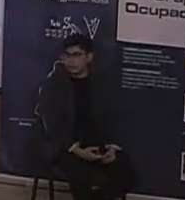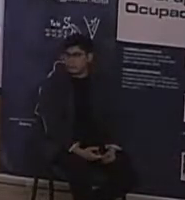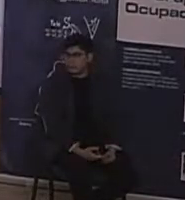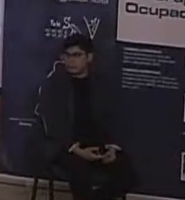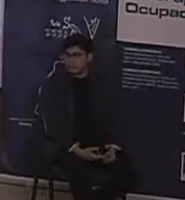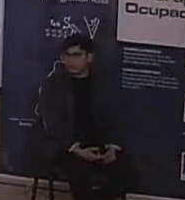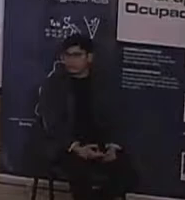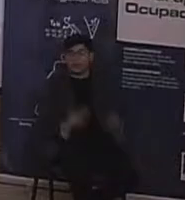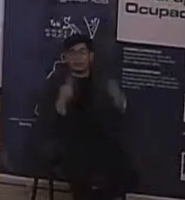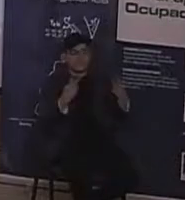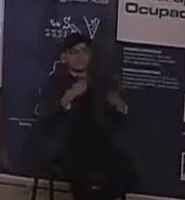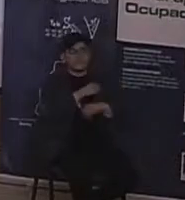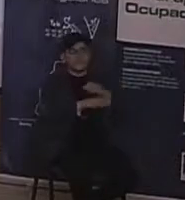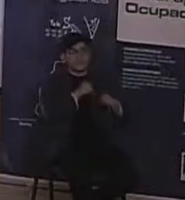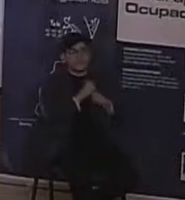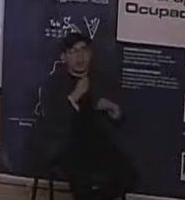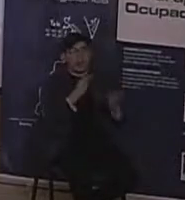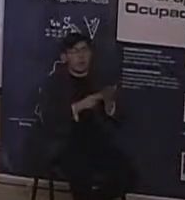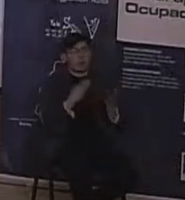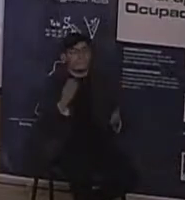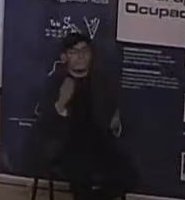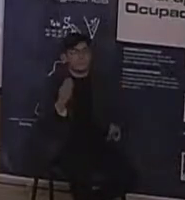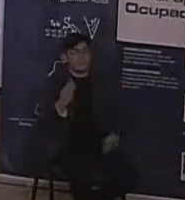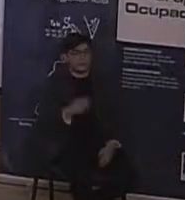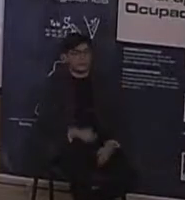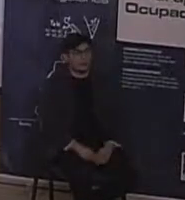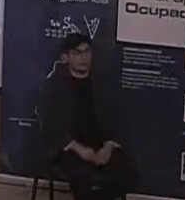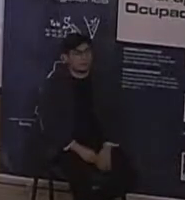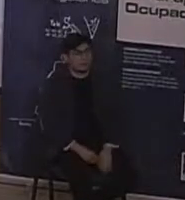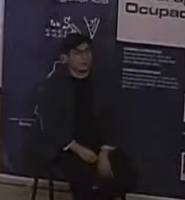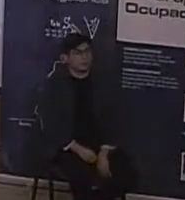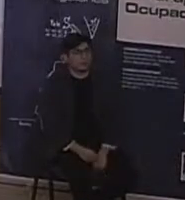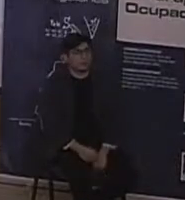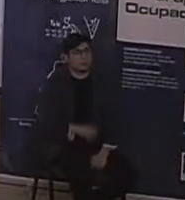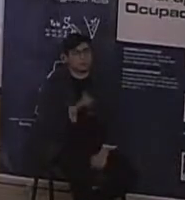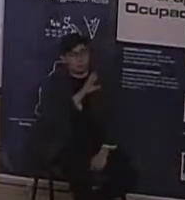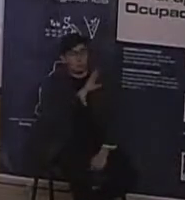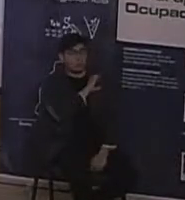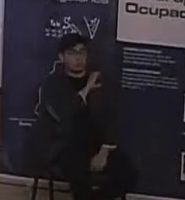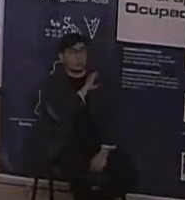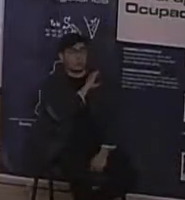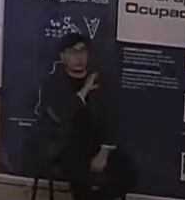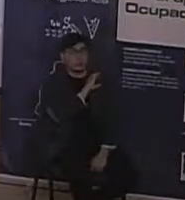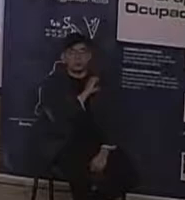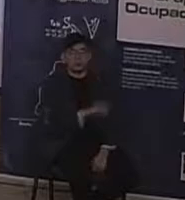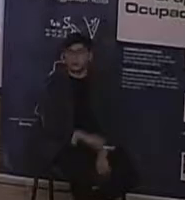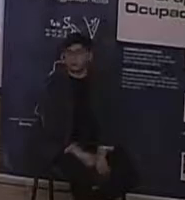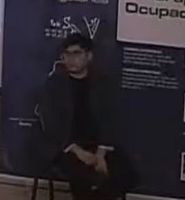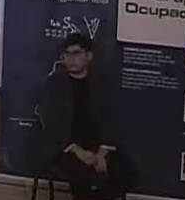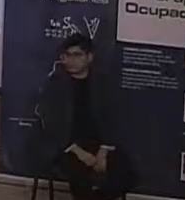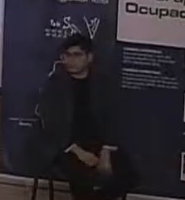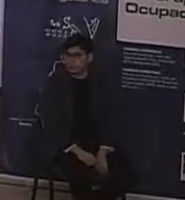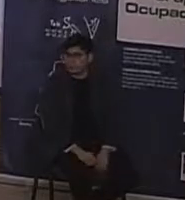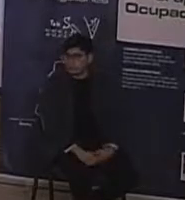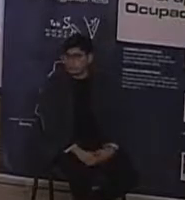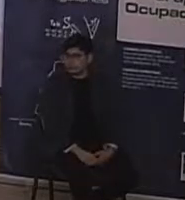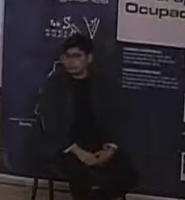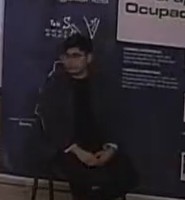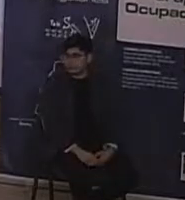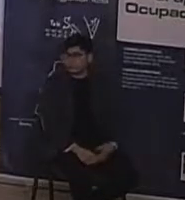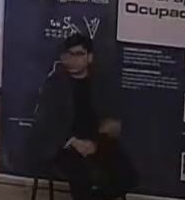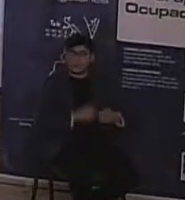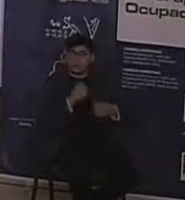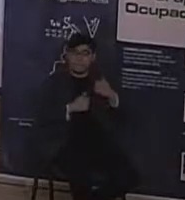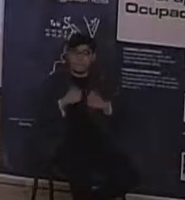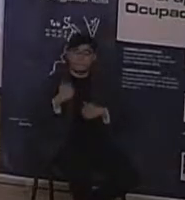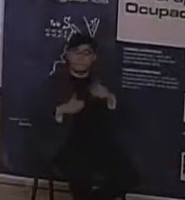2014 ella venía a ser paradojalmente ella venía a ser un curso de sobre a profesionales sobre discriminación